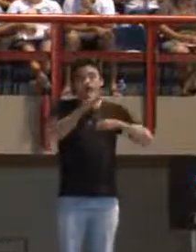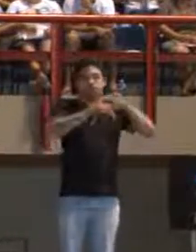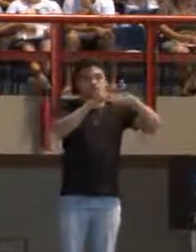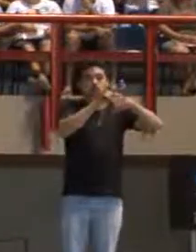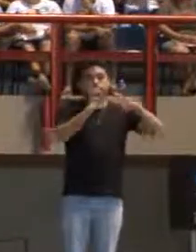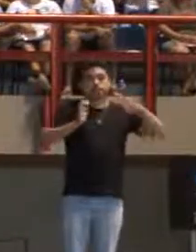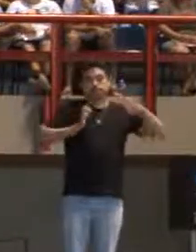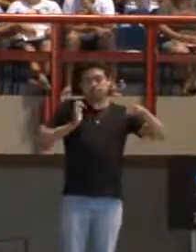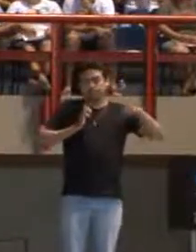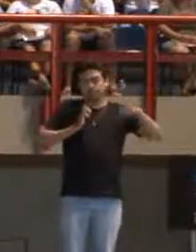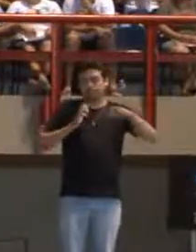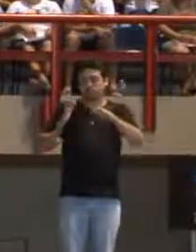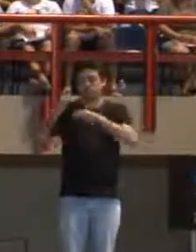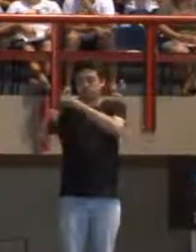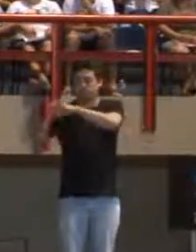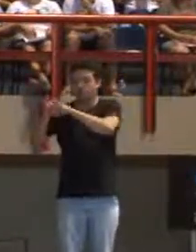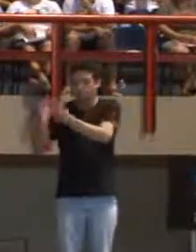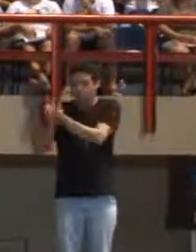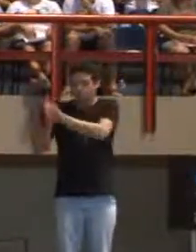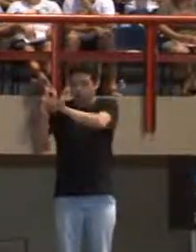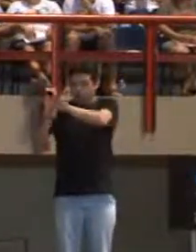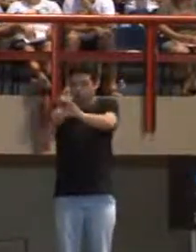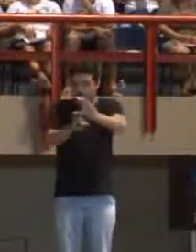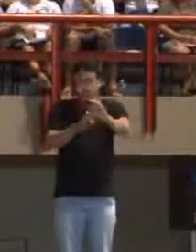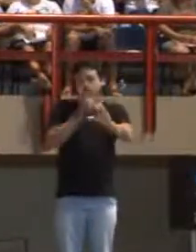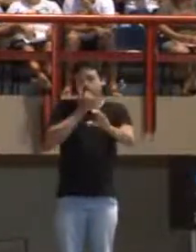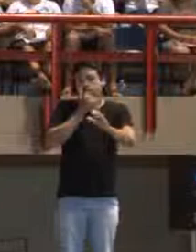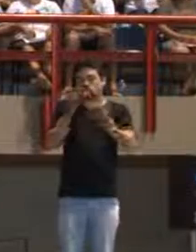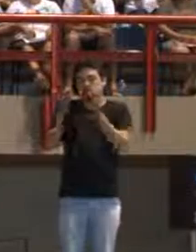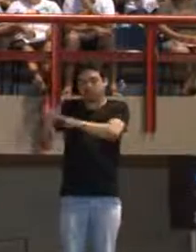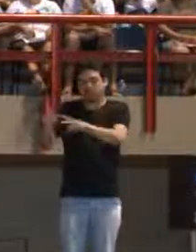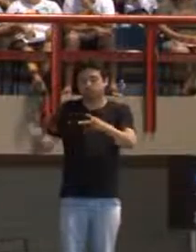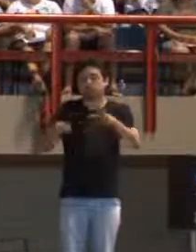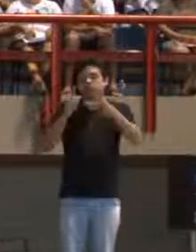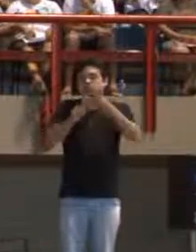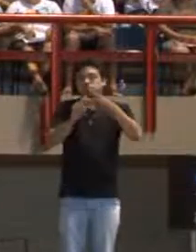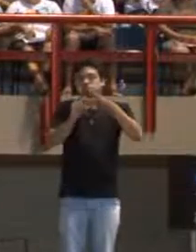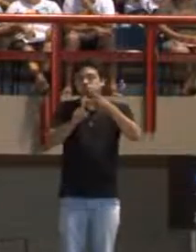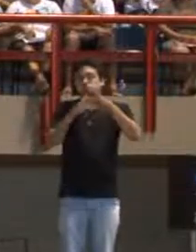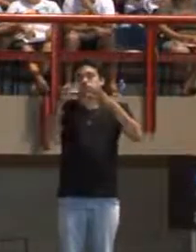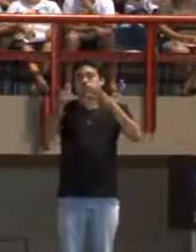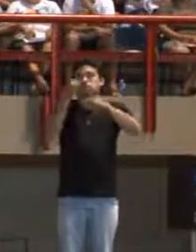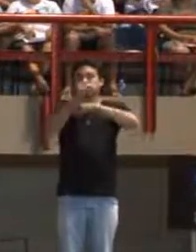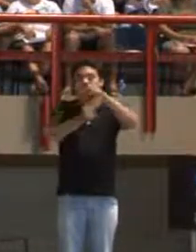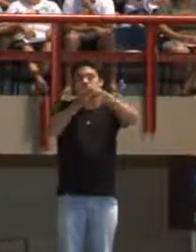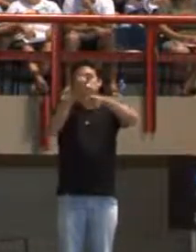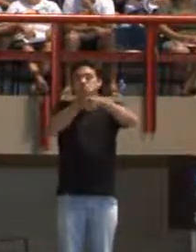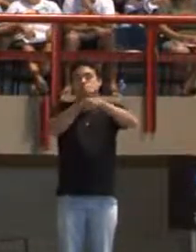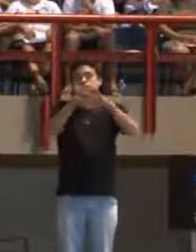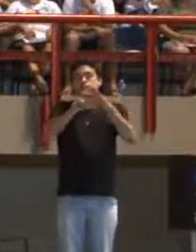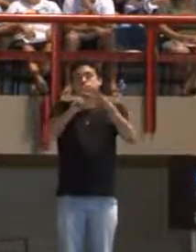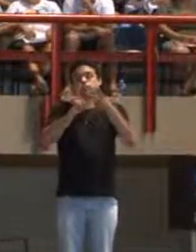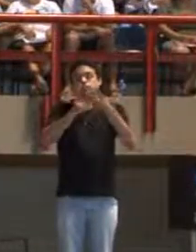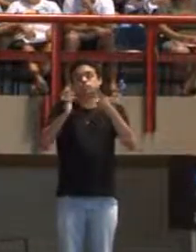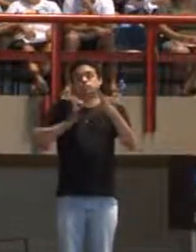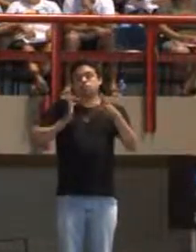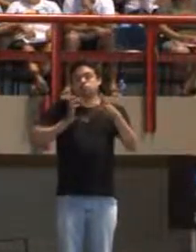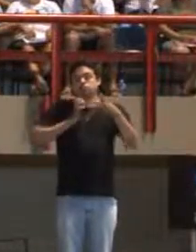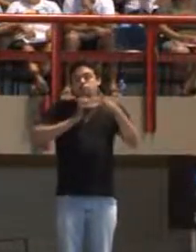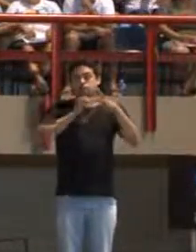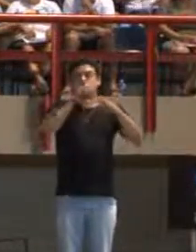vão perdoar os países pobres das suas dívidas. Segundo, vamos internacionalizar a riqueza dos